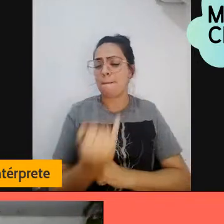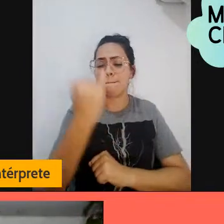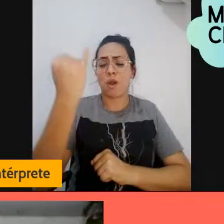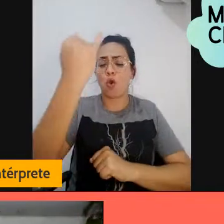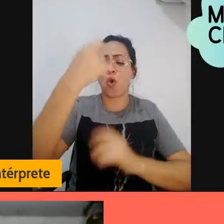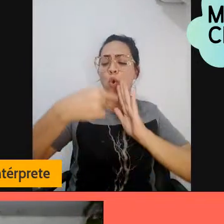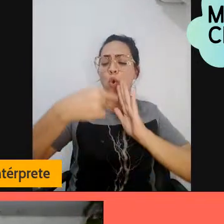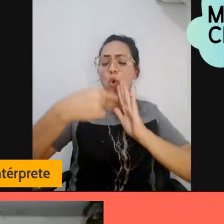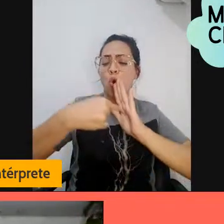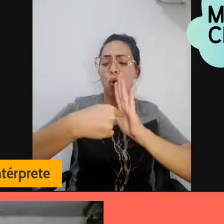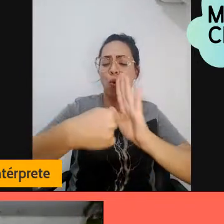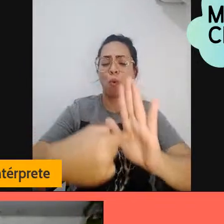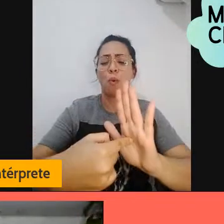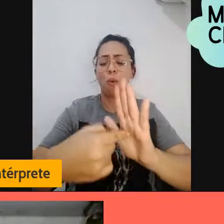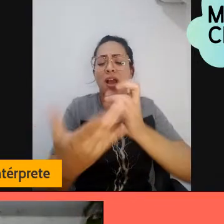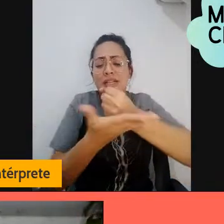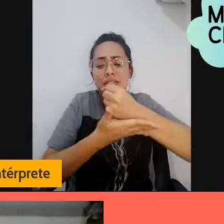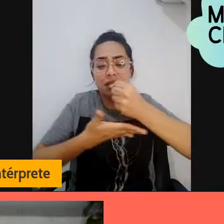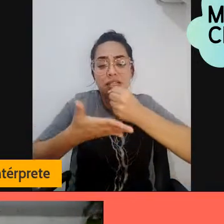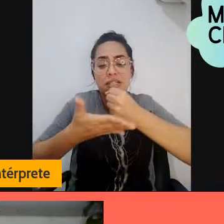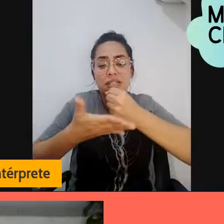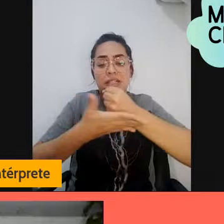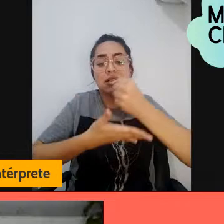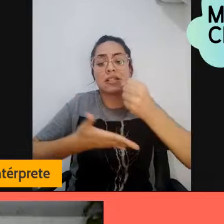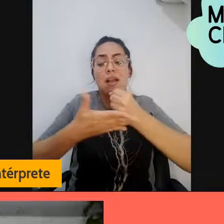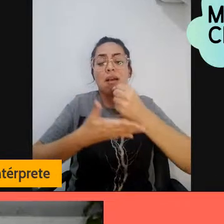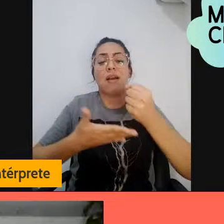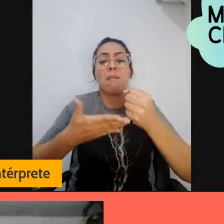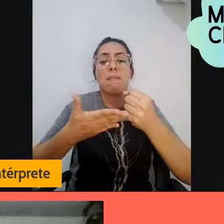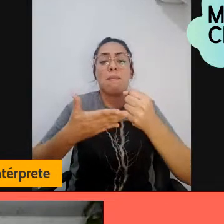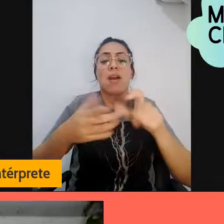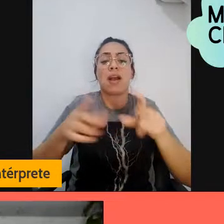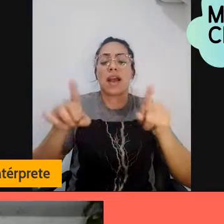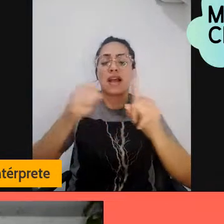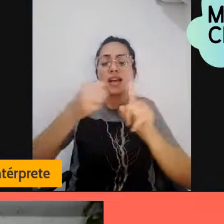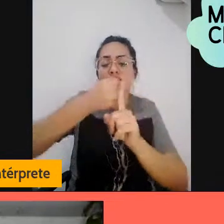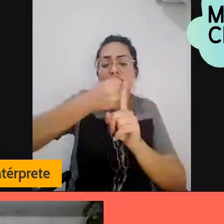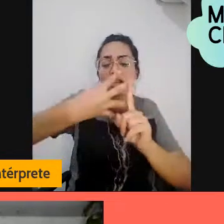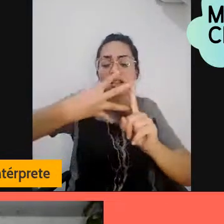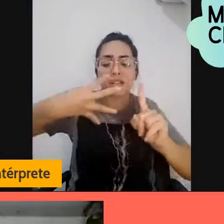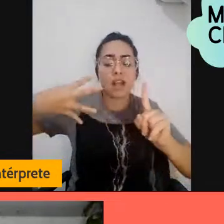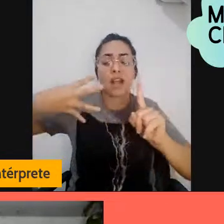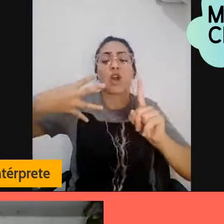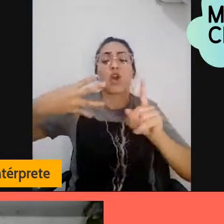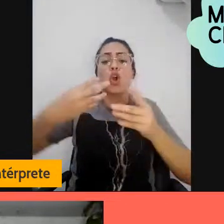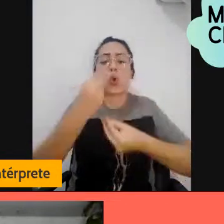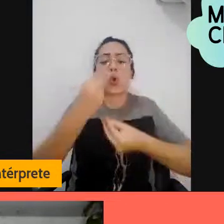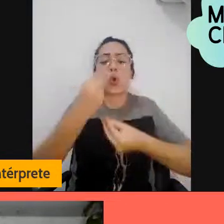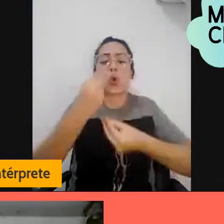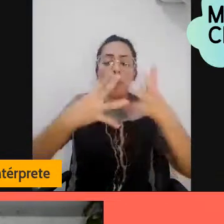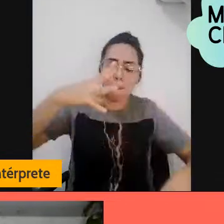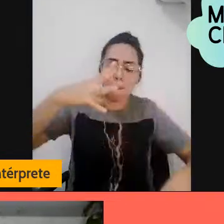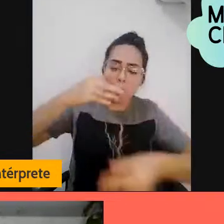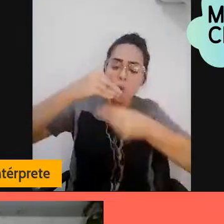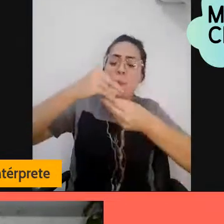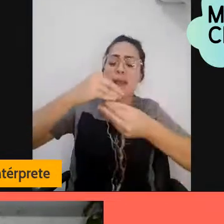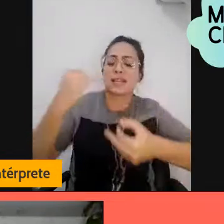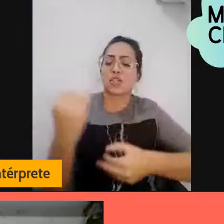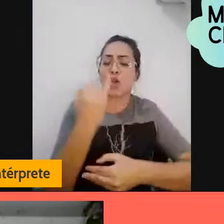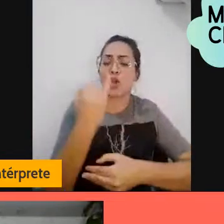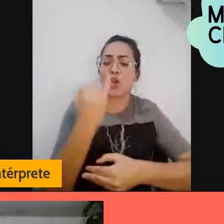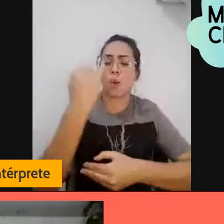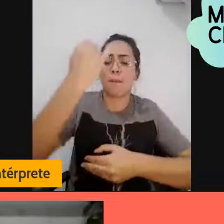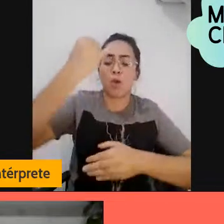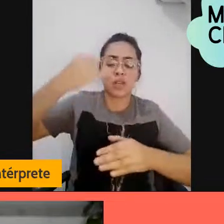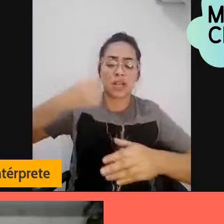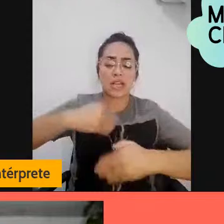pilares, né? E, sobretudo, da extensão como um elemento importante também para a pesquisa, né?